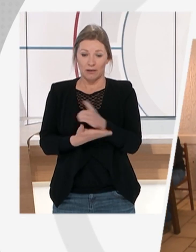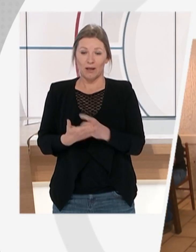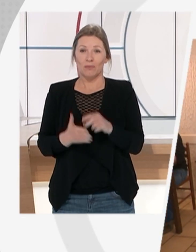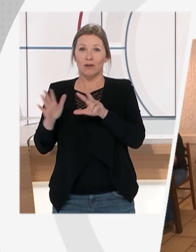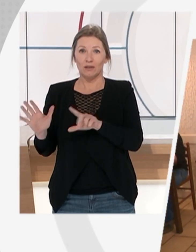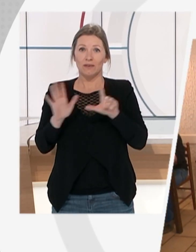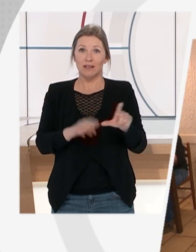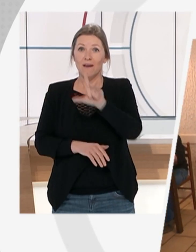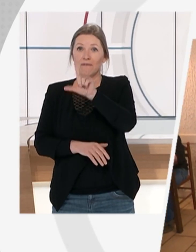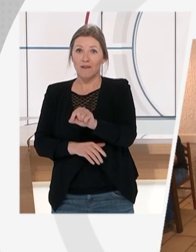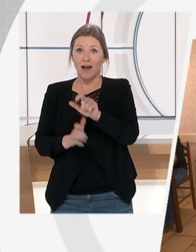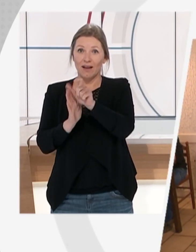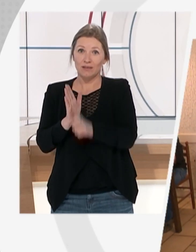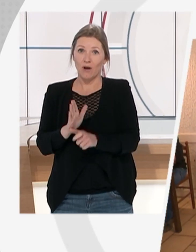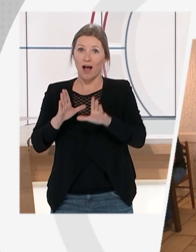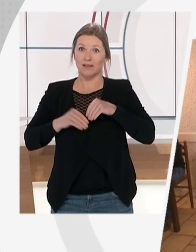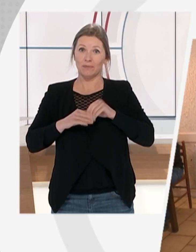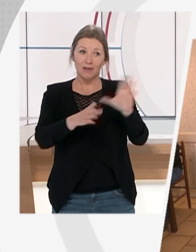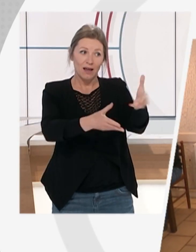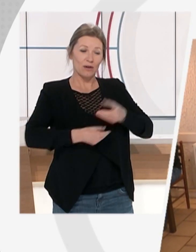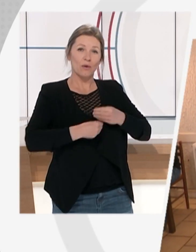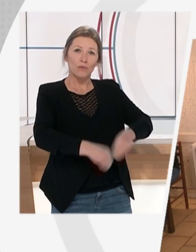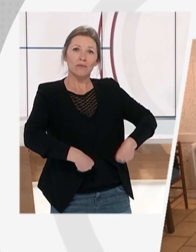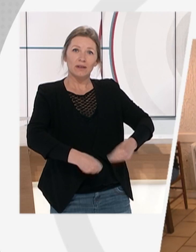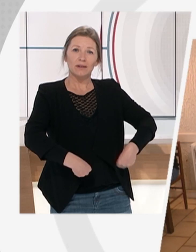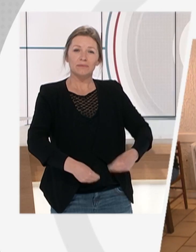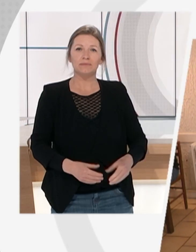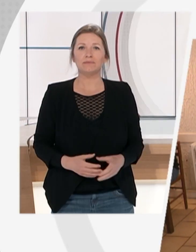ont accepté d'ouvrir aux ouvriers.